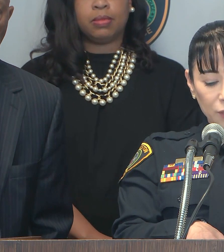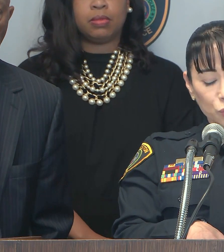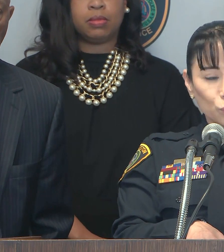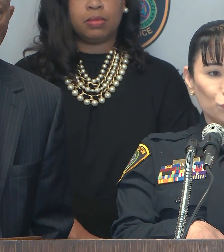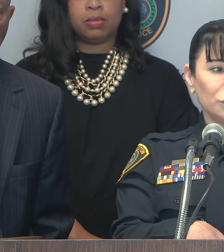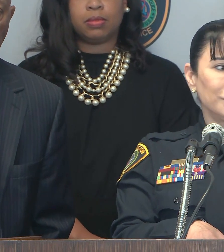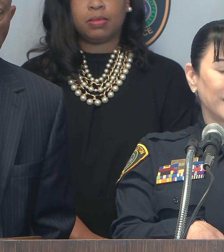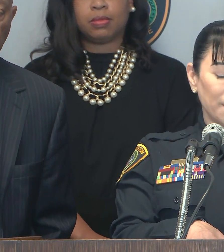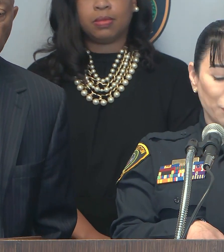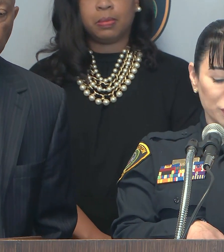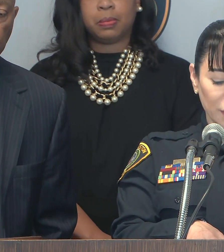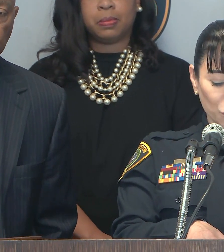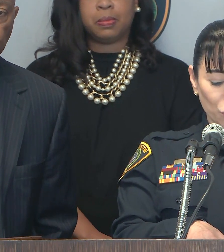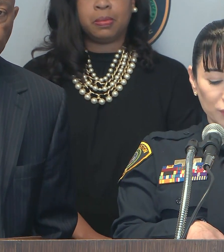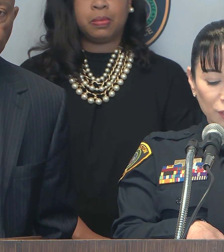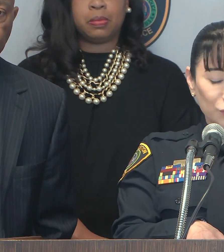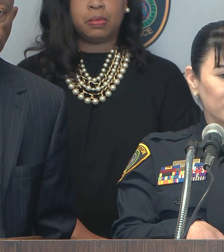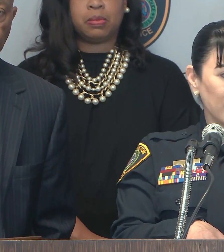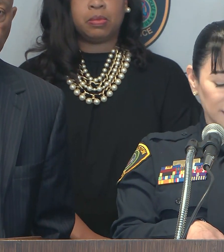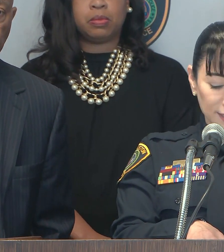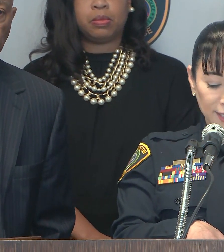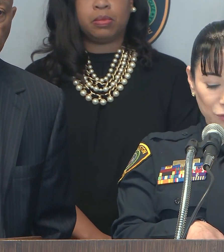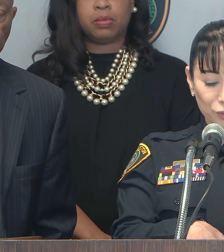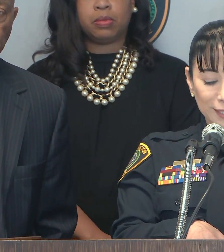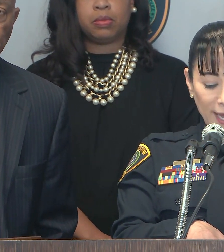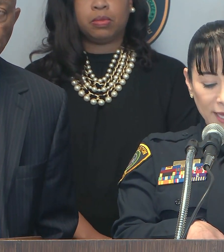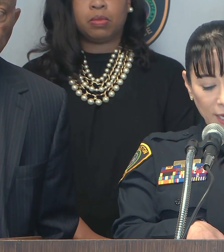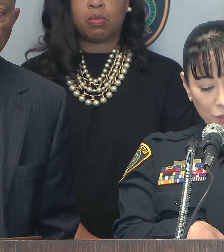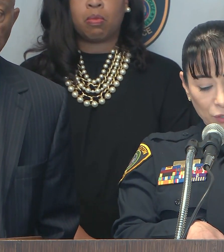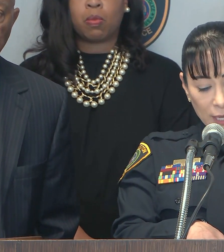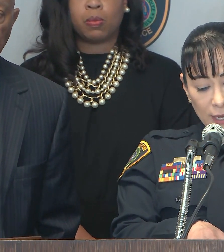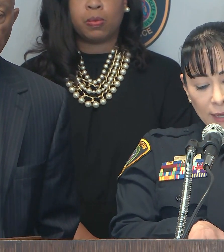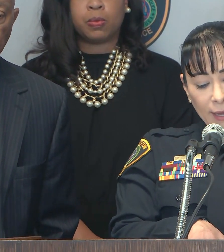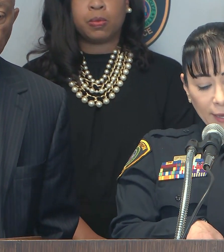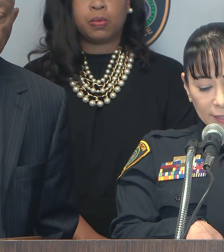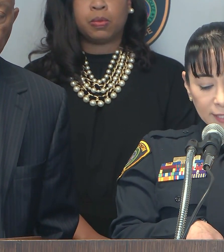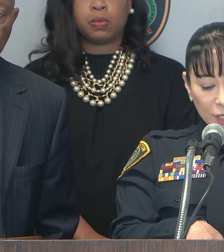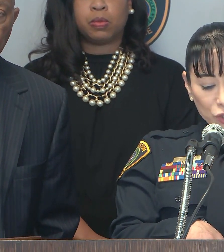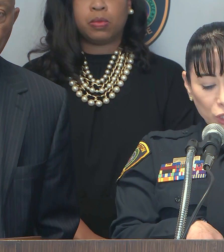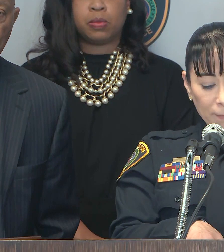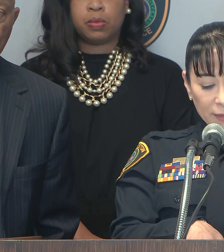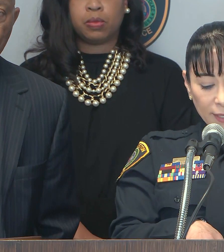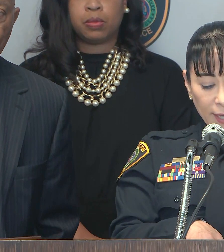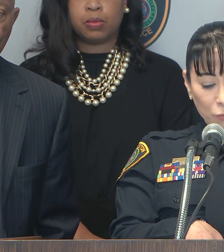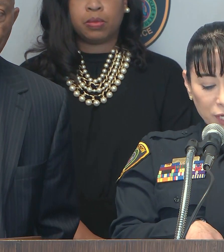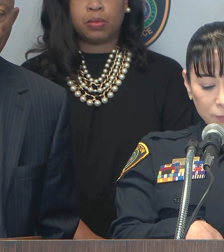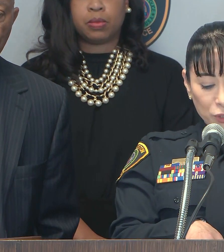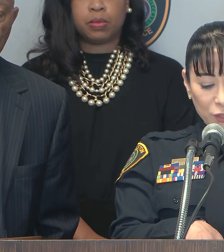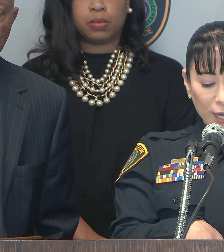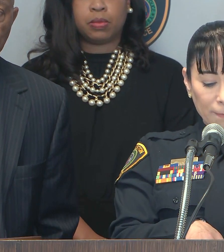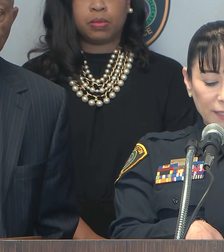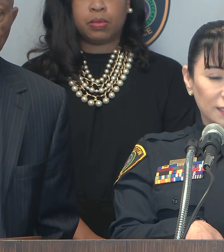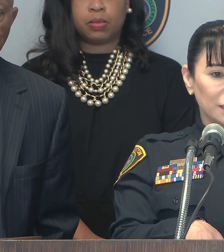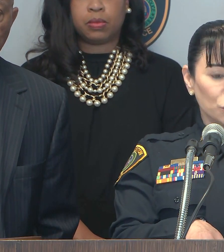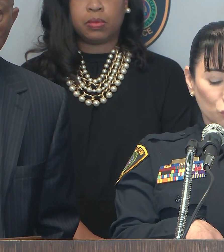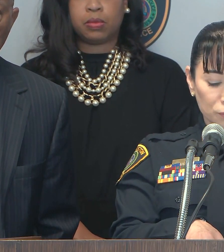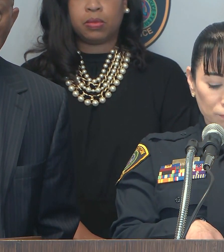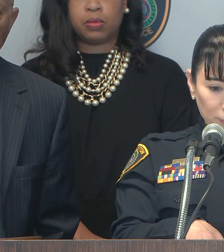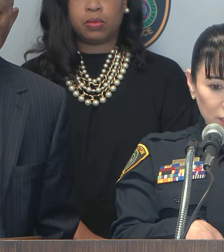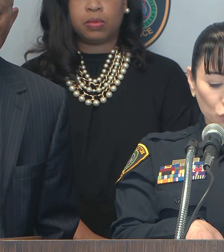eso es un gran % de los asesinatos cada año. Este año solamente hemos respondido a